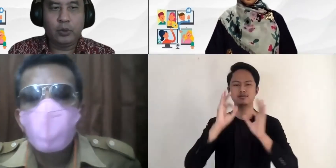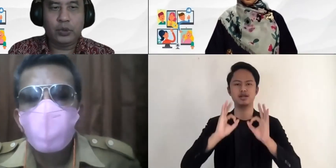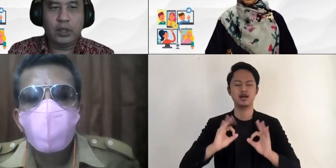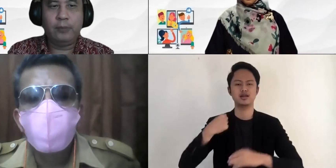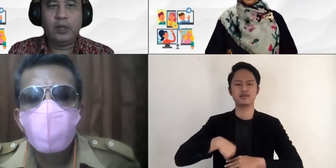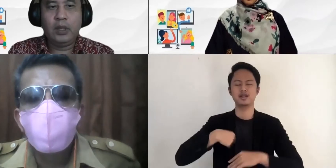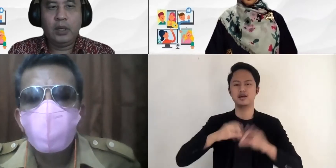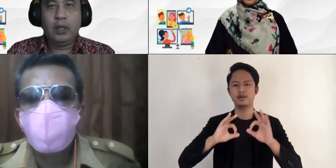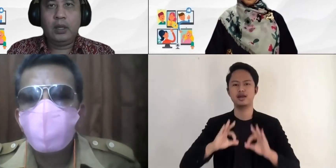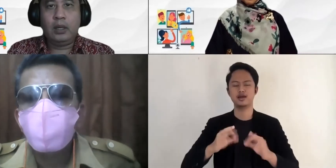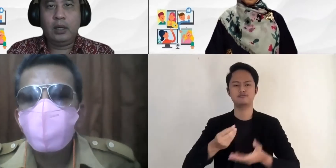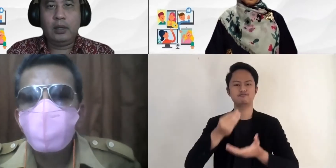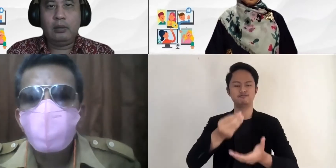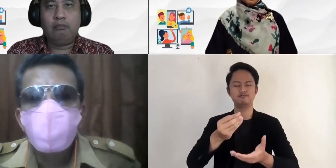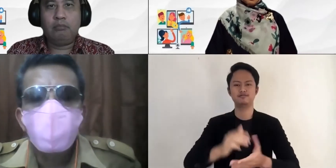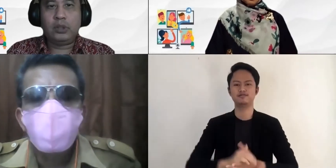Pendidikan khususnya